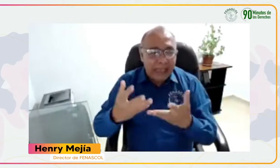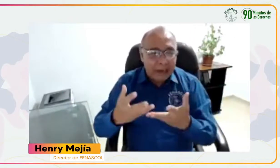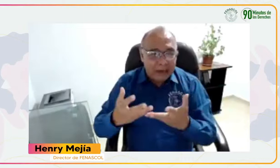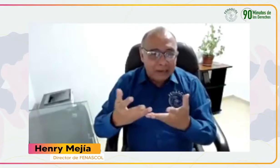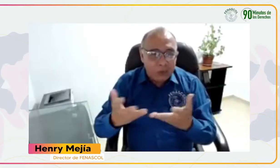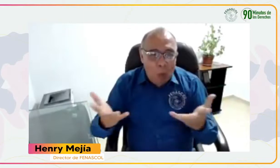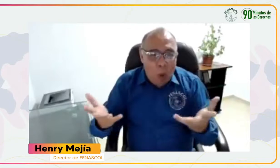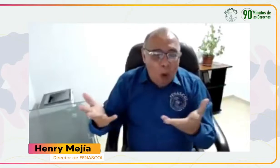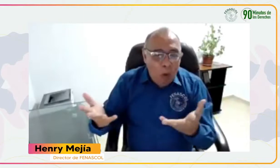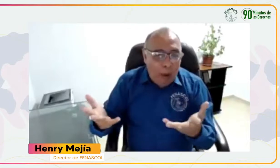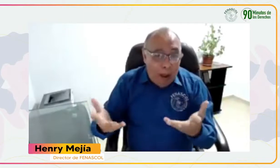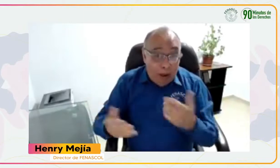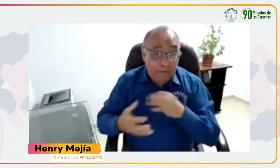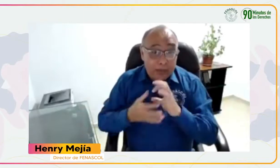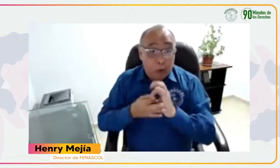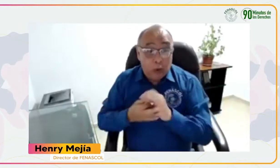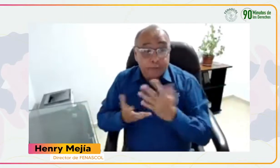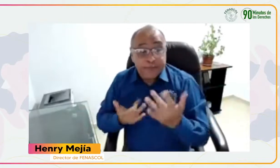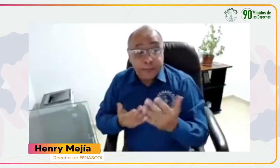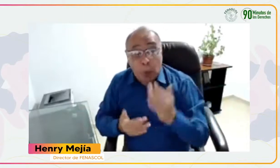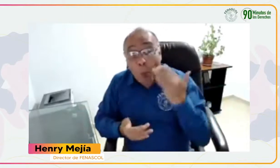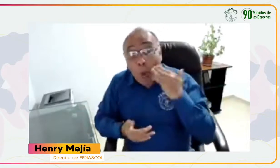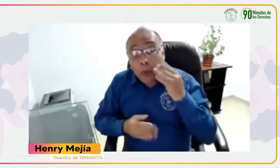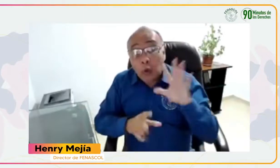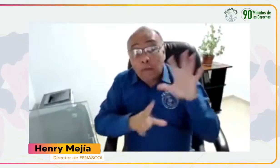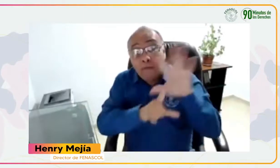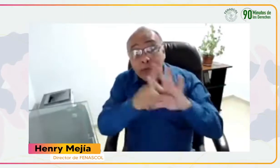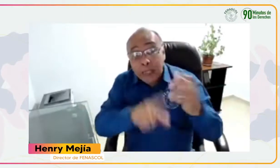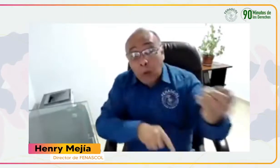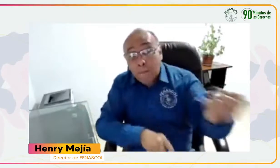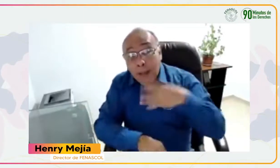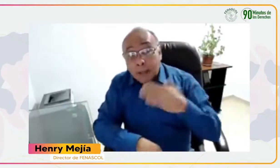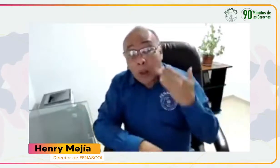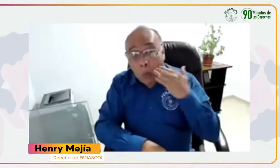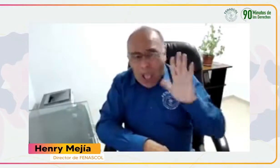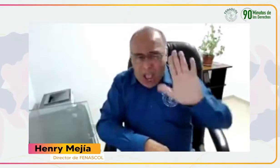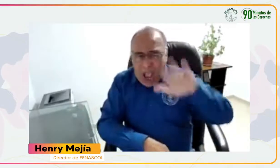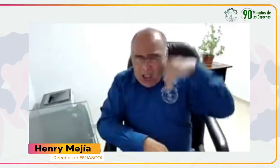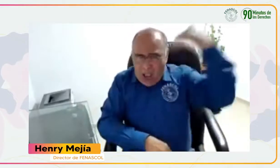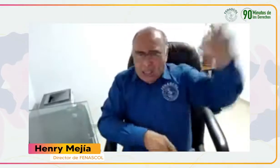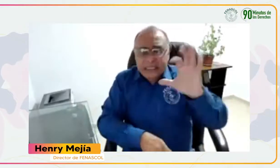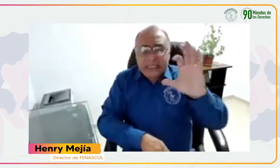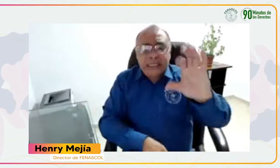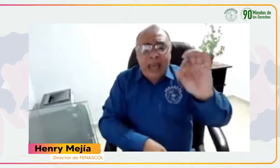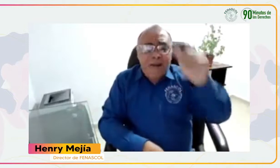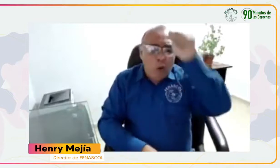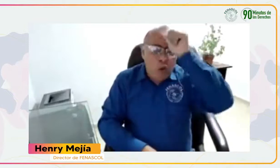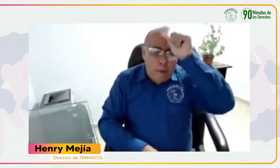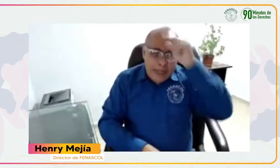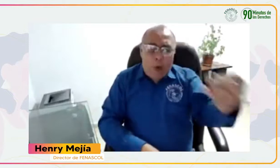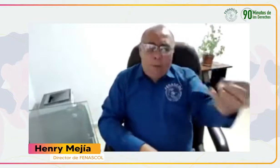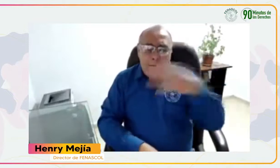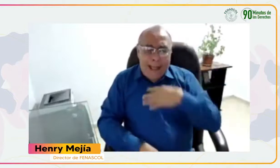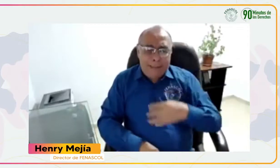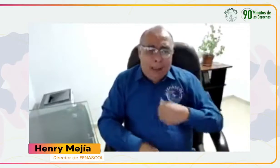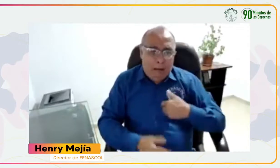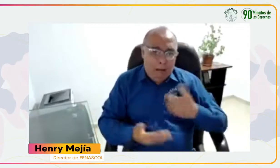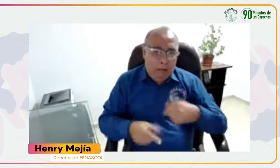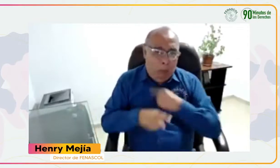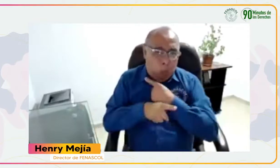contenidos audiovisuales y demás de una vez, porque no podemos imponer el horario. Nosotros disponemos de los tiempos de ellos y en